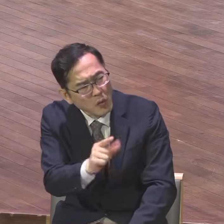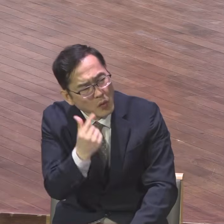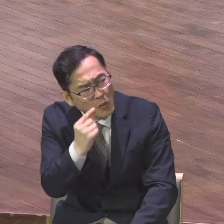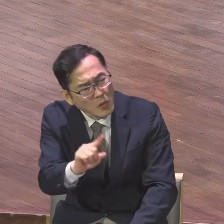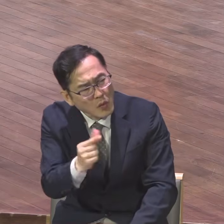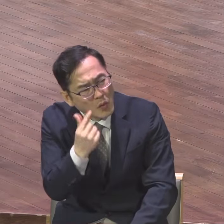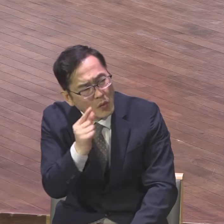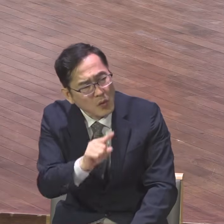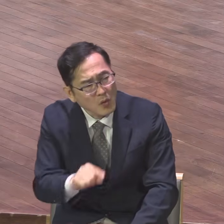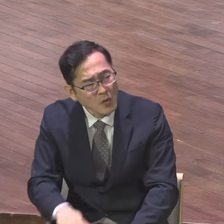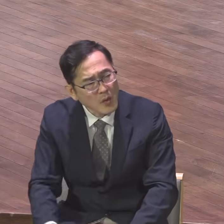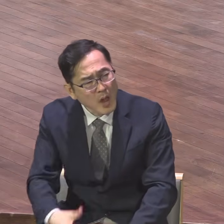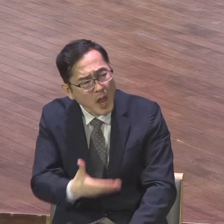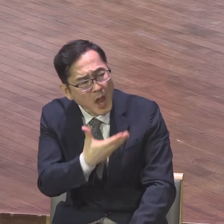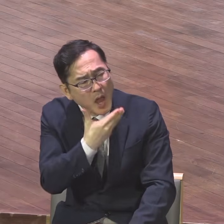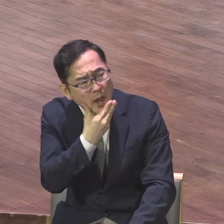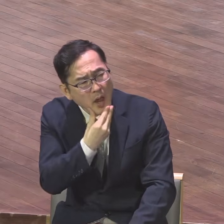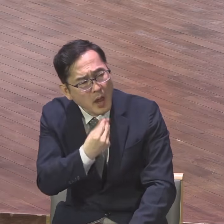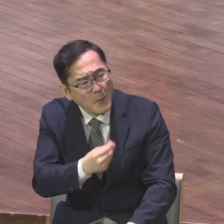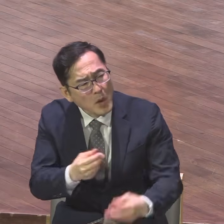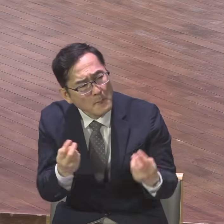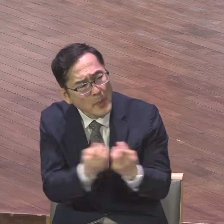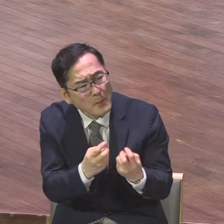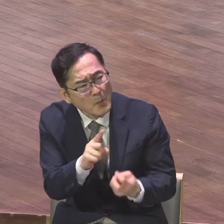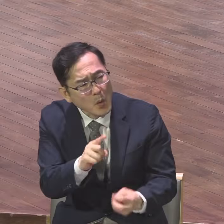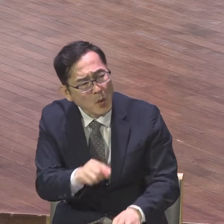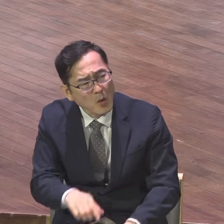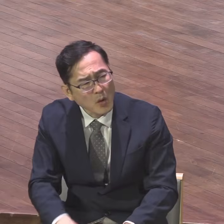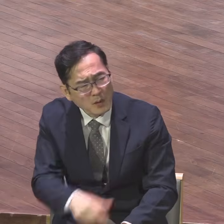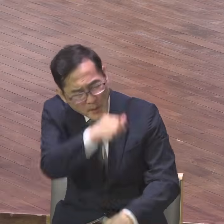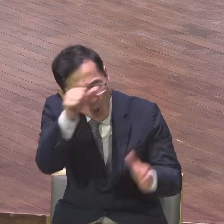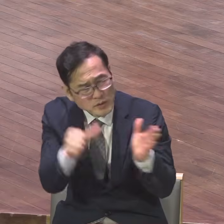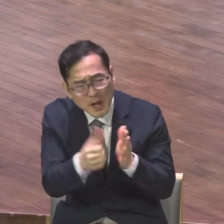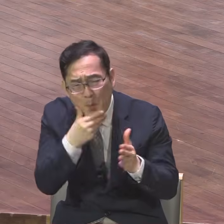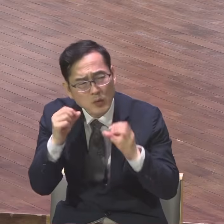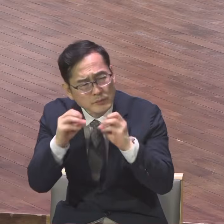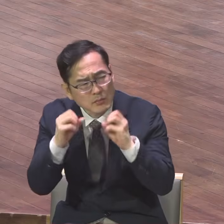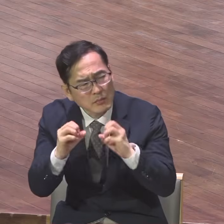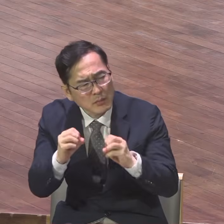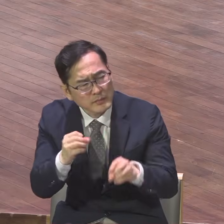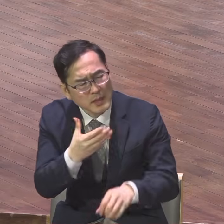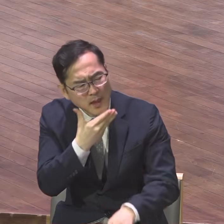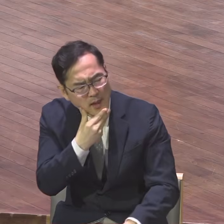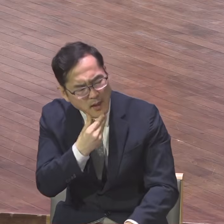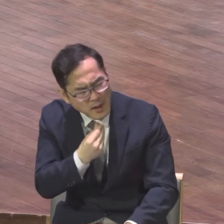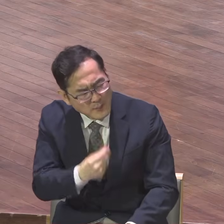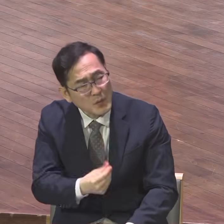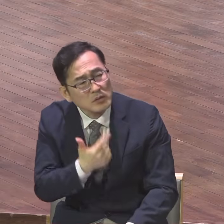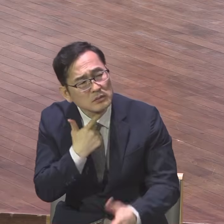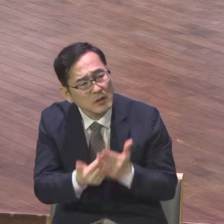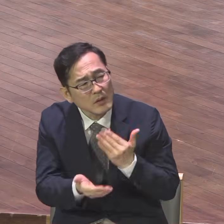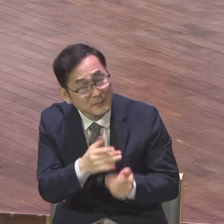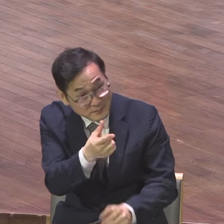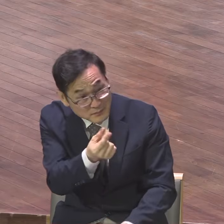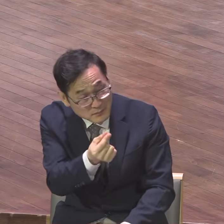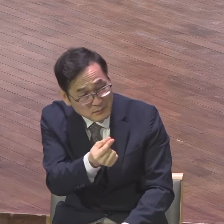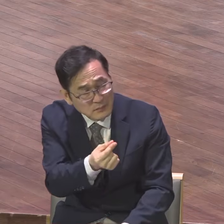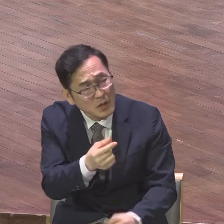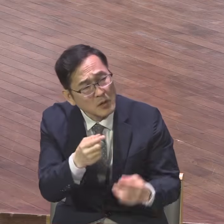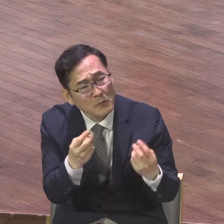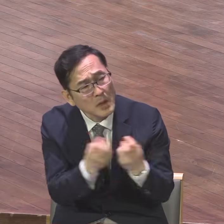그러면서 행복할 수 있었던 비결이 무엇이었습니까? 이때마다